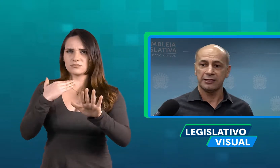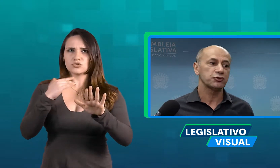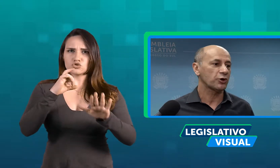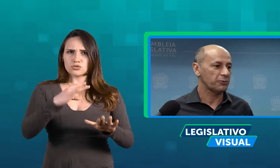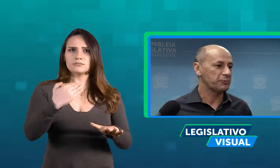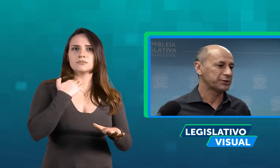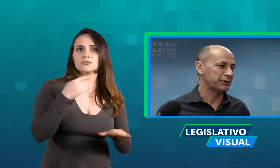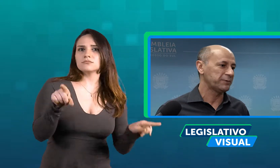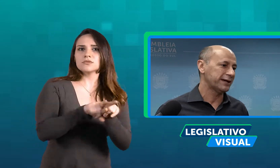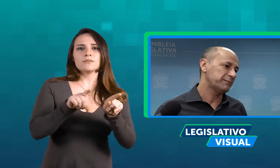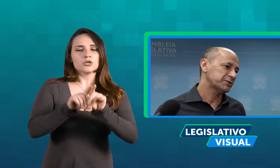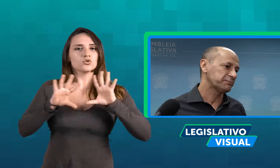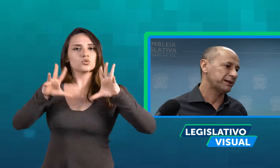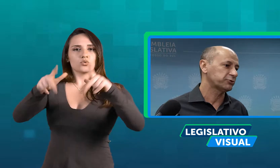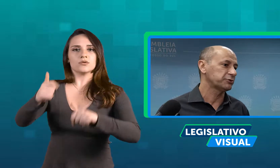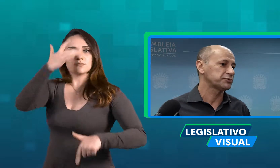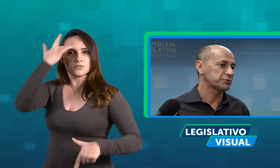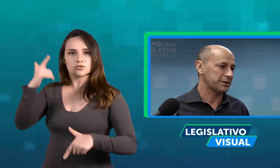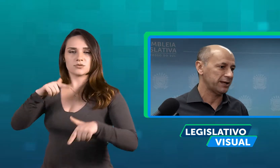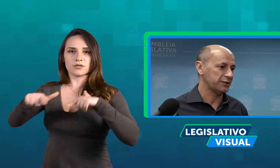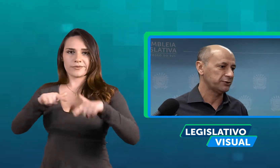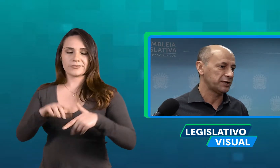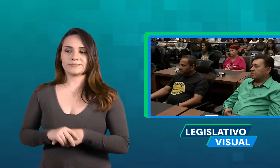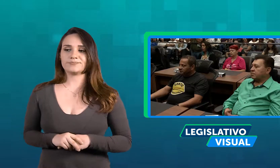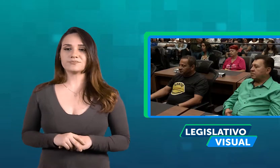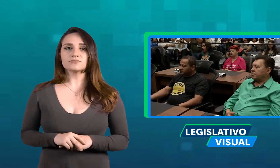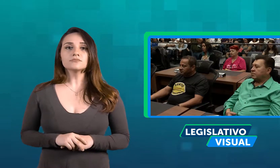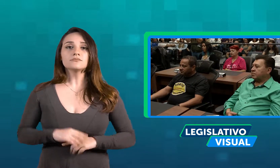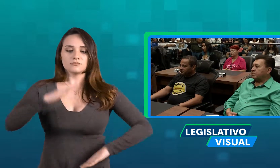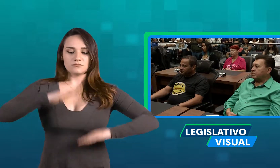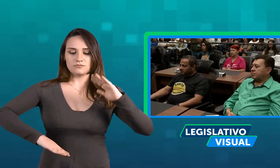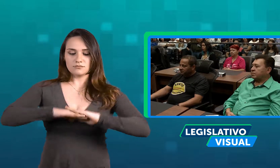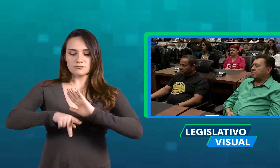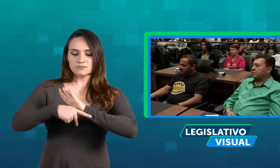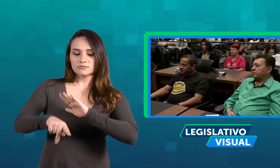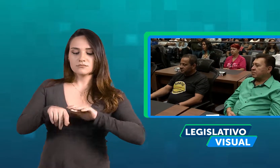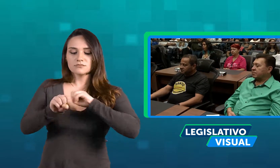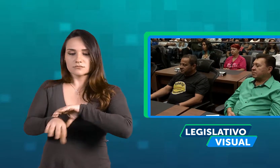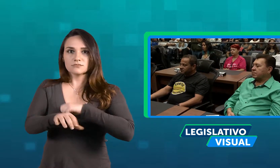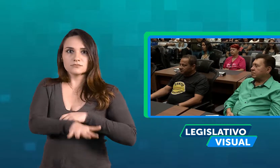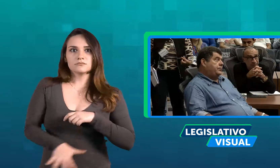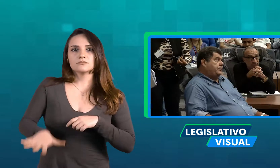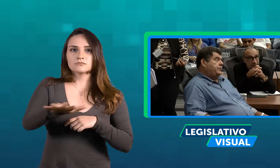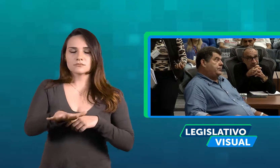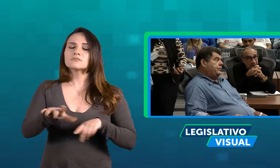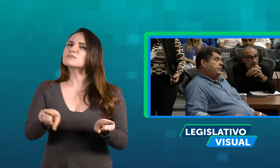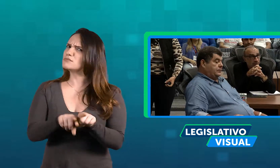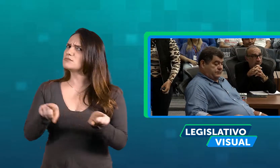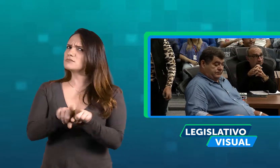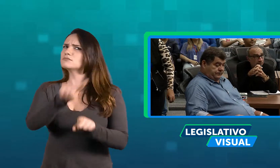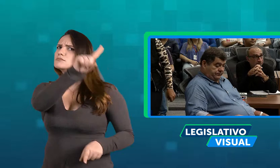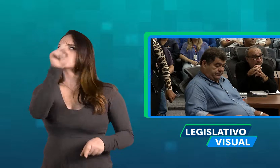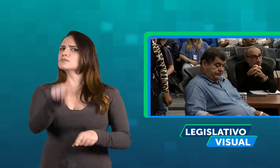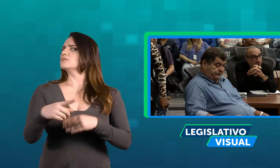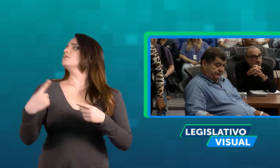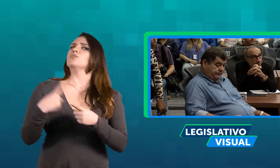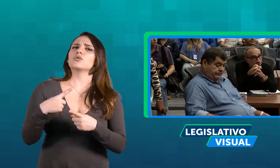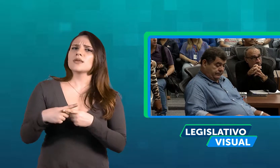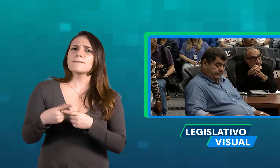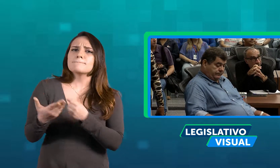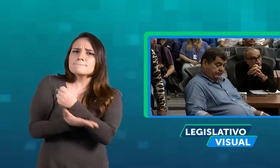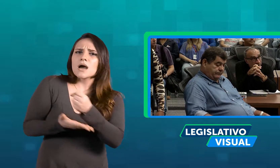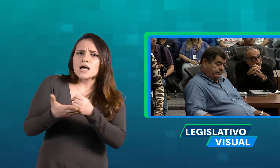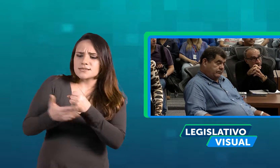né? Não só como trabalhador bancário, mas para todos os trabalhadores. Profissionais ligados à educação também questionam o aumento da